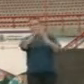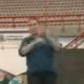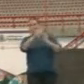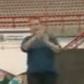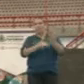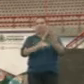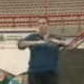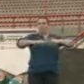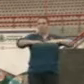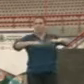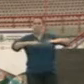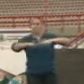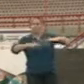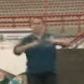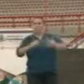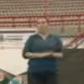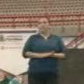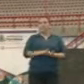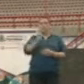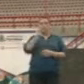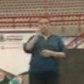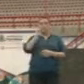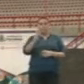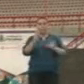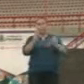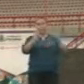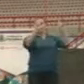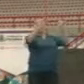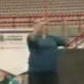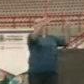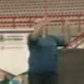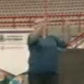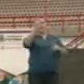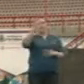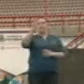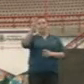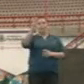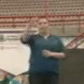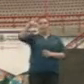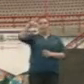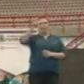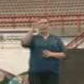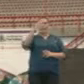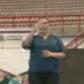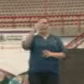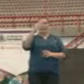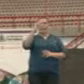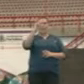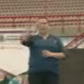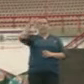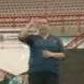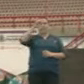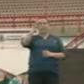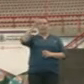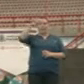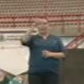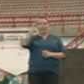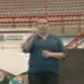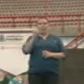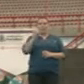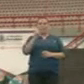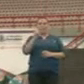De movimento. Se você olhar os quadros do Renascimento, sempre parece que está em movimento. Não é aquele